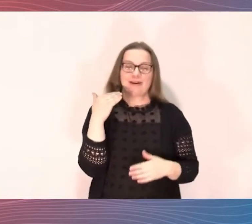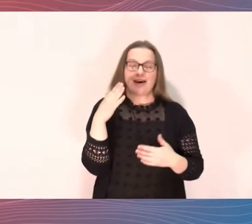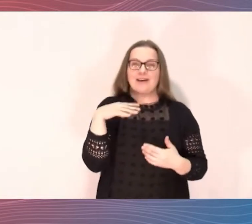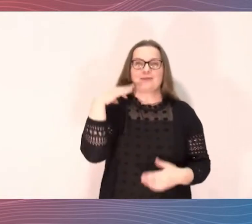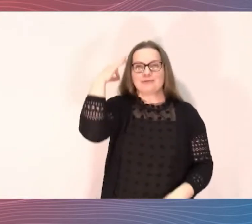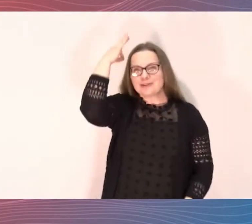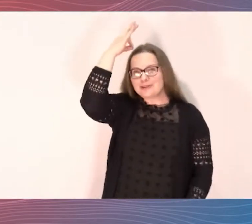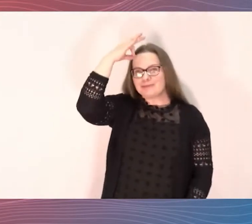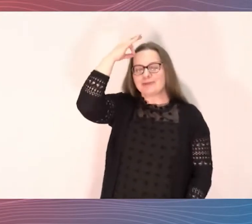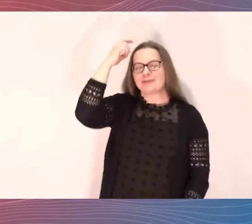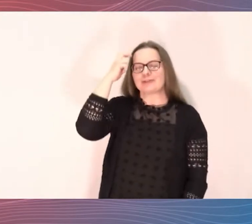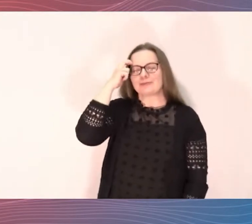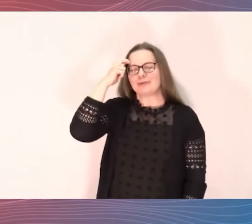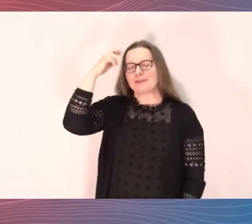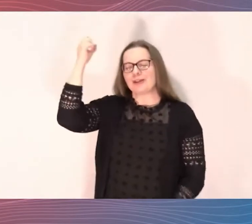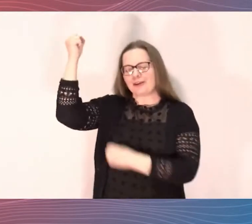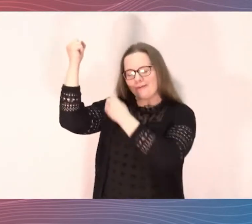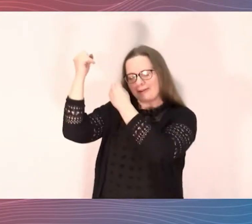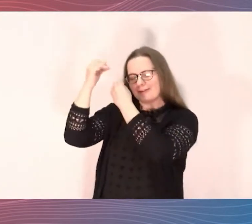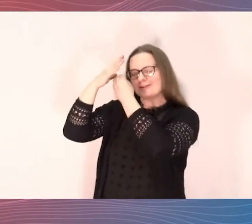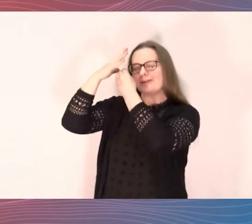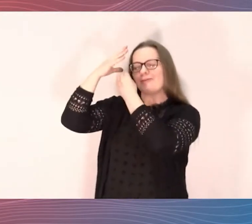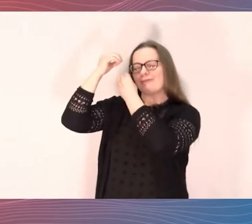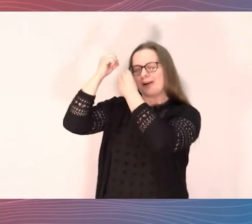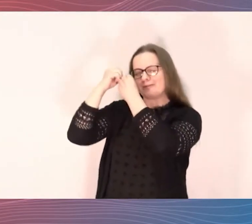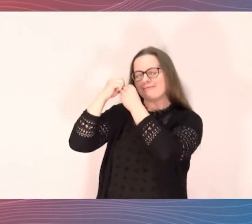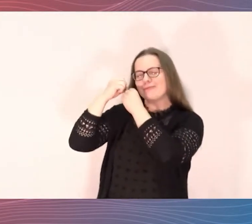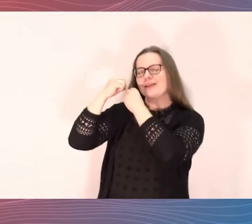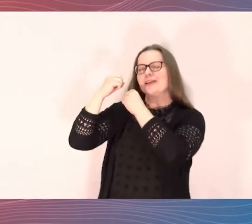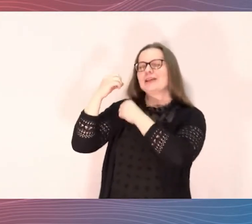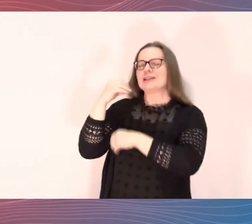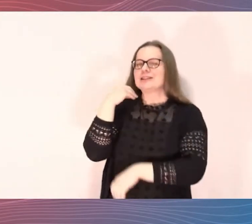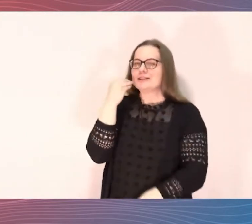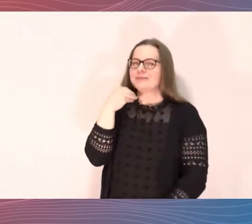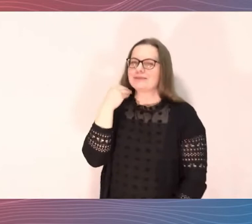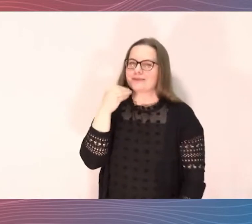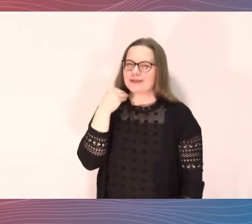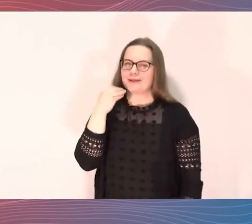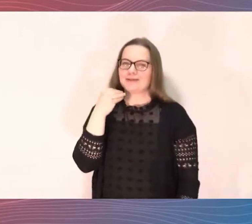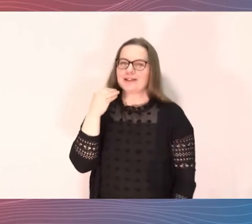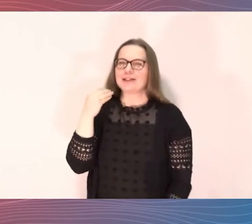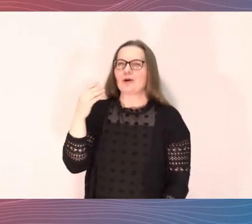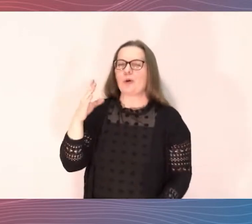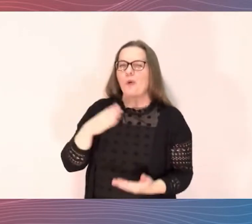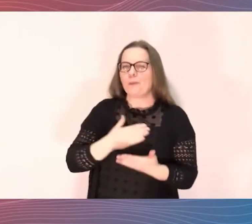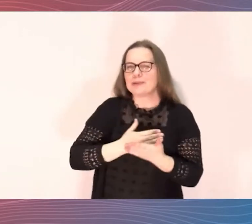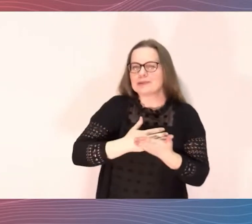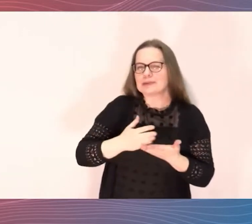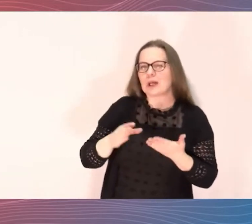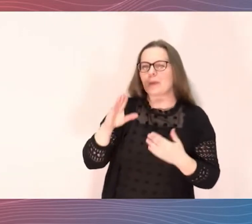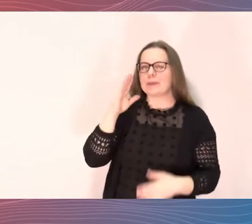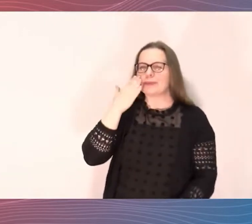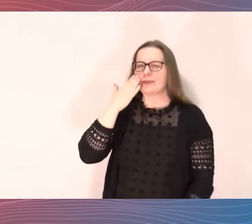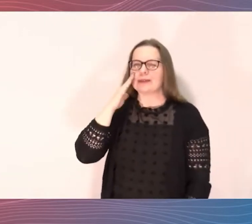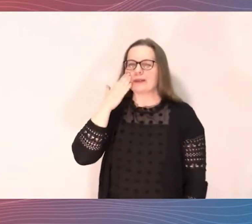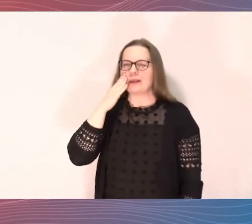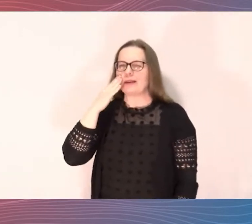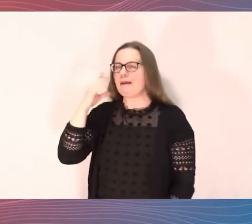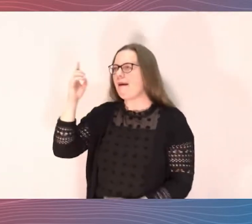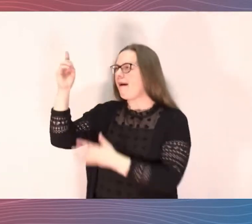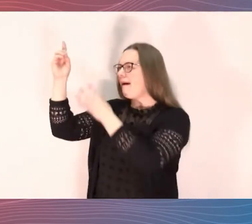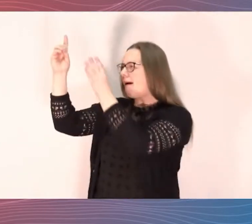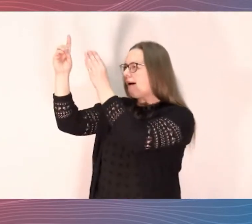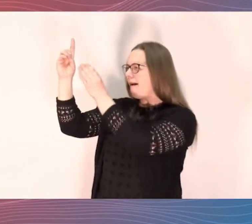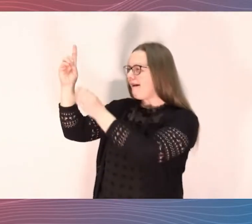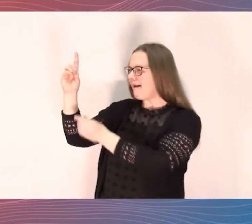espírito de sabedoria e de revelação, nos revelando como Deus é. Como conhecer Deus de verdade? Não é na teoria, não